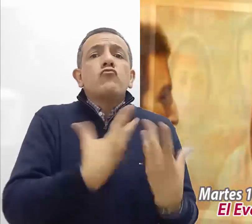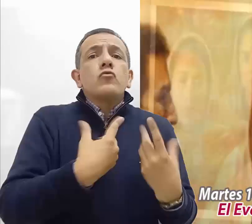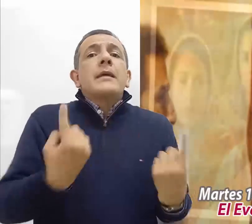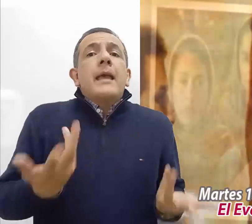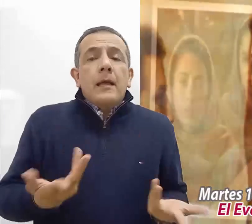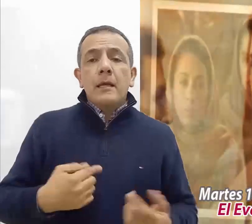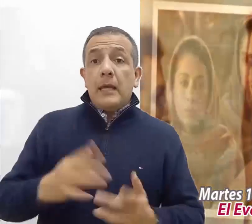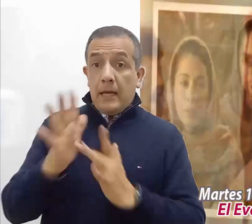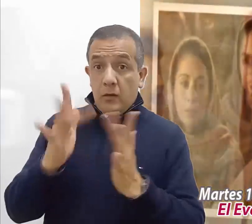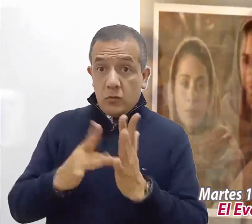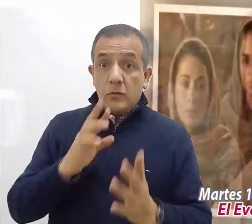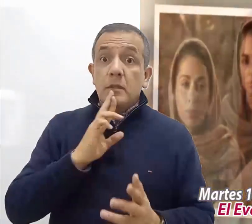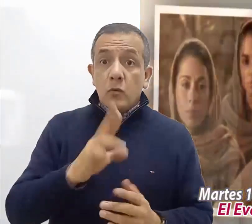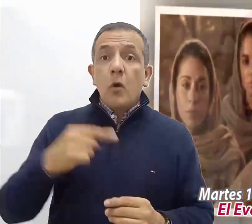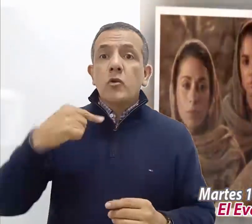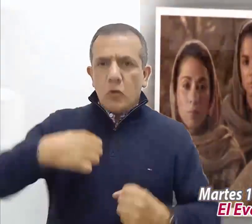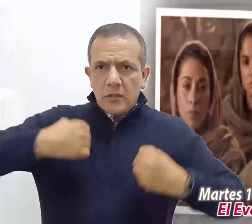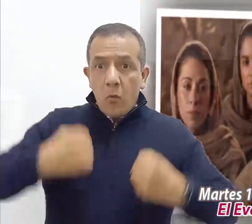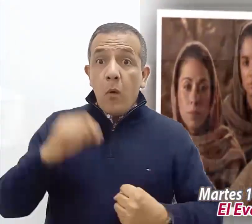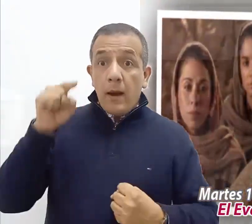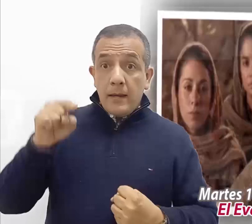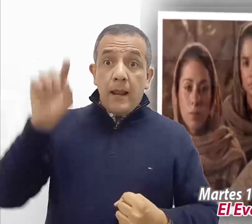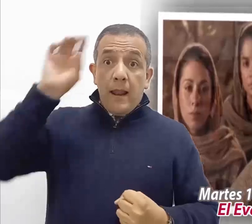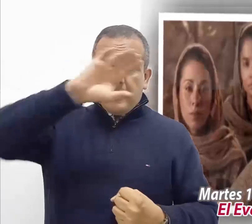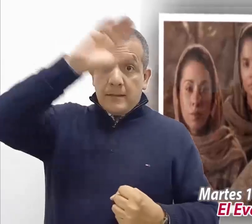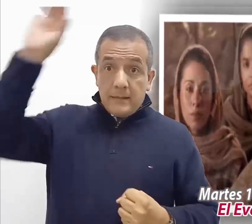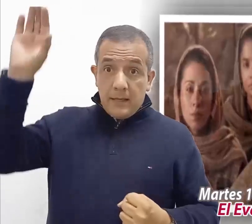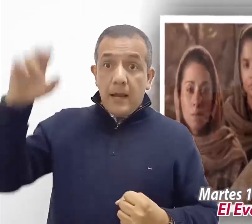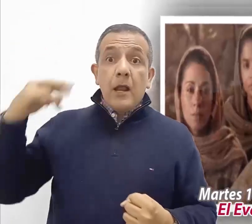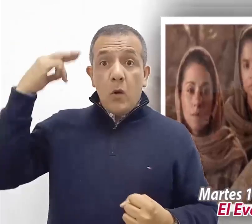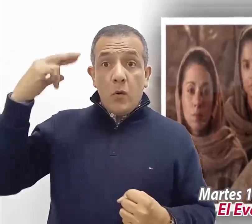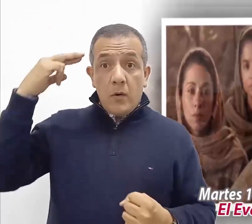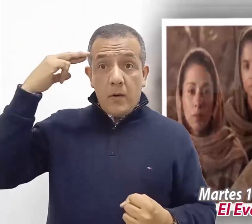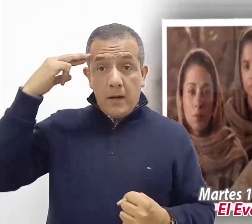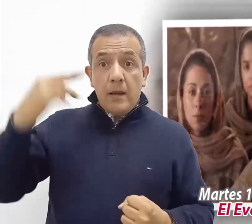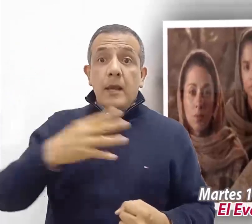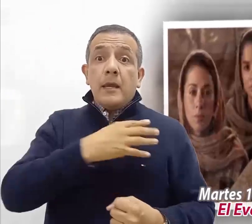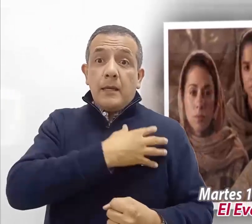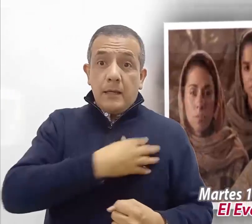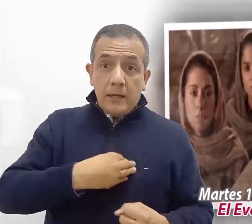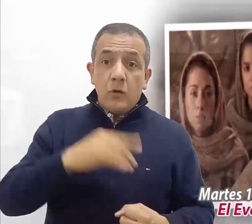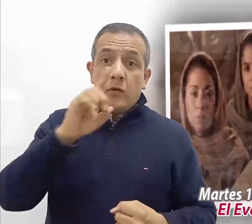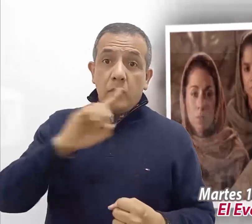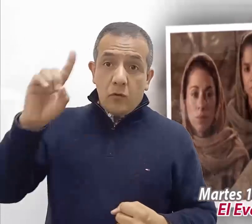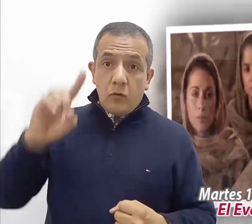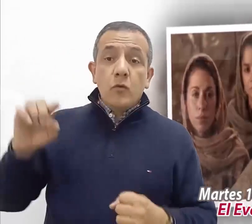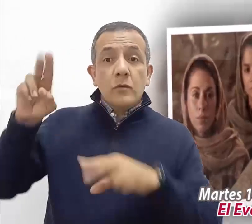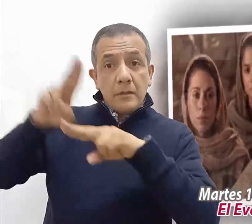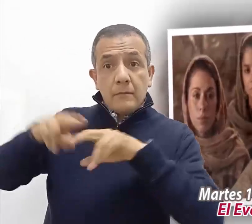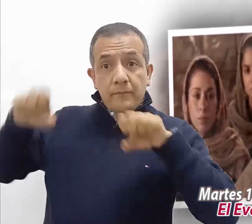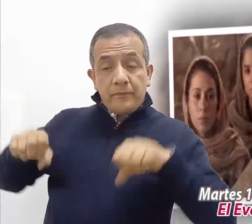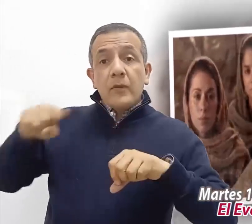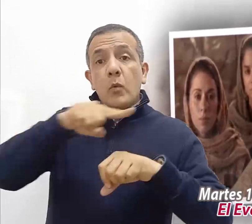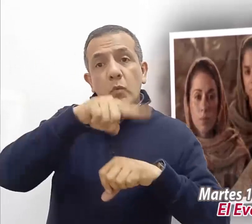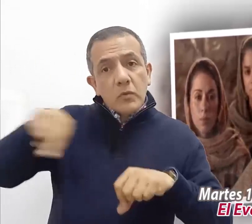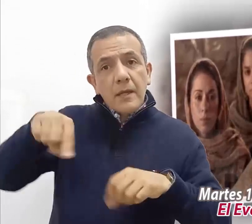dijo: Yo les aseguro que en la vida nueva, cuando el Hijo del Hombre se siente en su trono de gloria, ustedes, los que me han